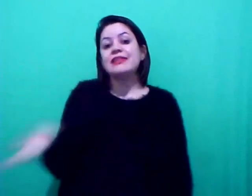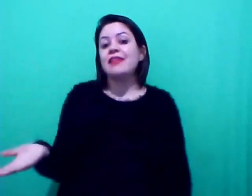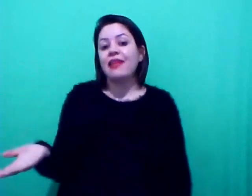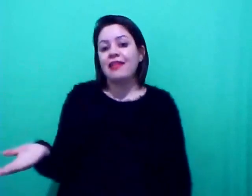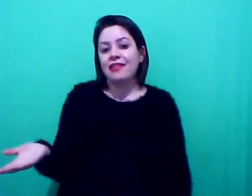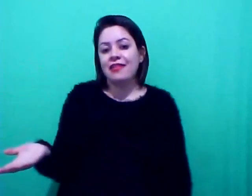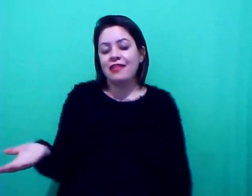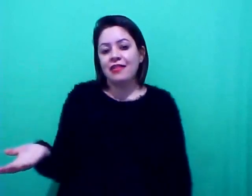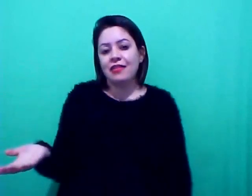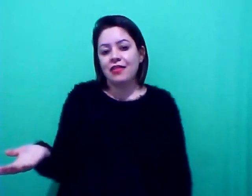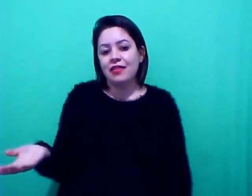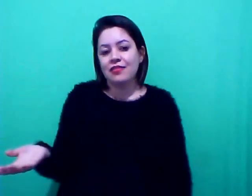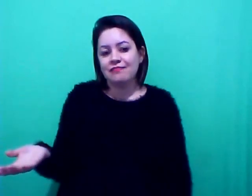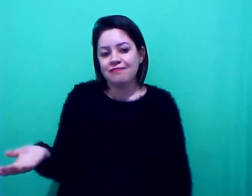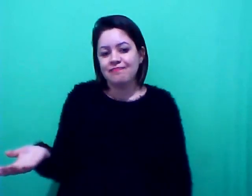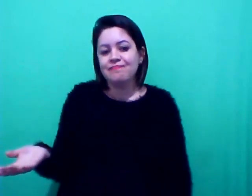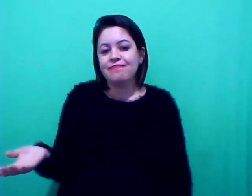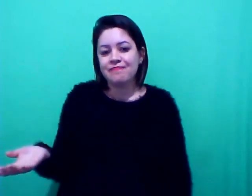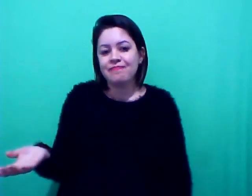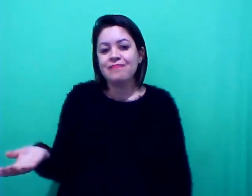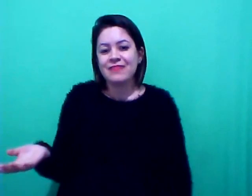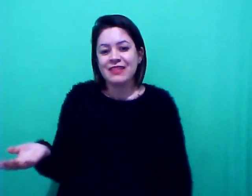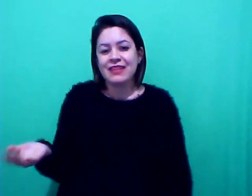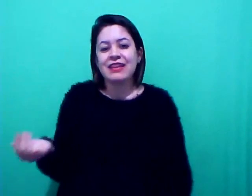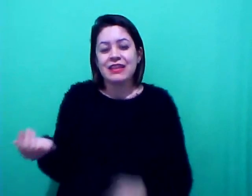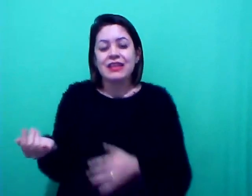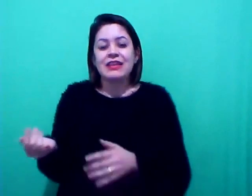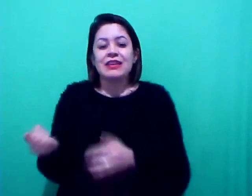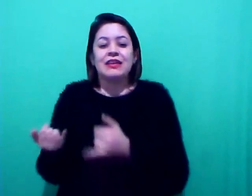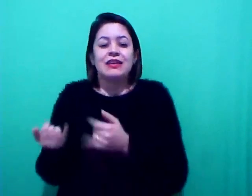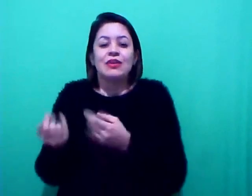Se eu não estudei antes de sinalizar, né, uma música, como que vai fazer?